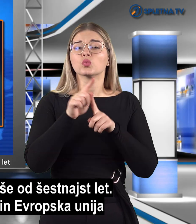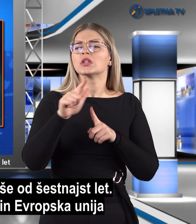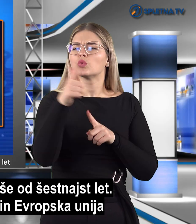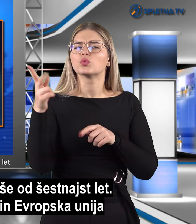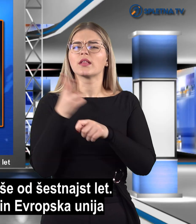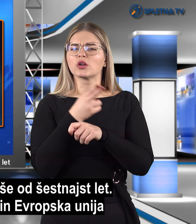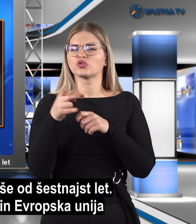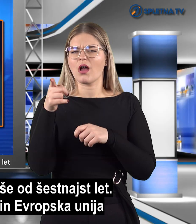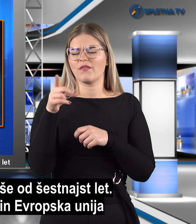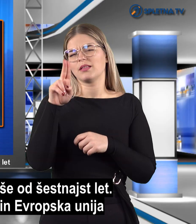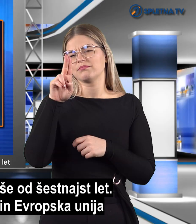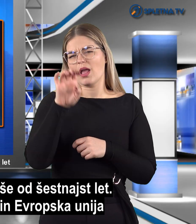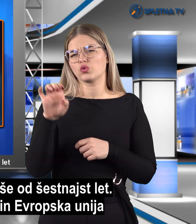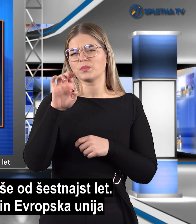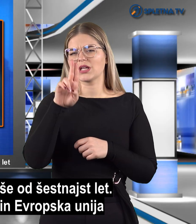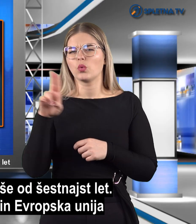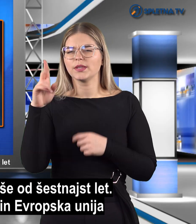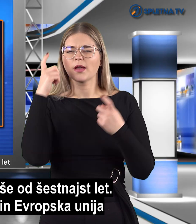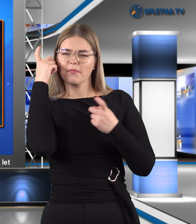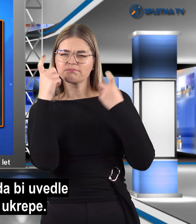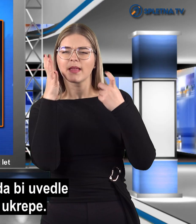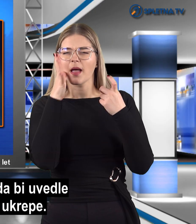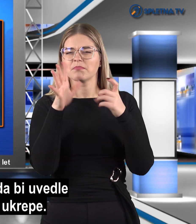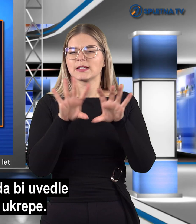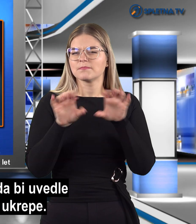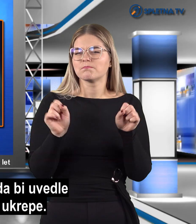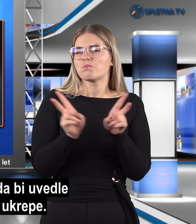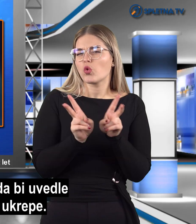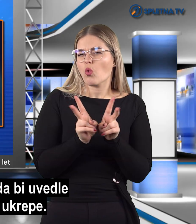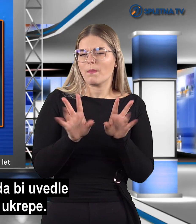Tudi druge države in Evropska unija razmišljajo, da bi uvedle podobne ukrepe.